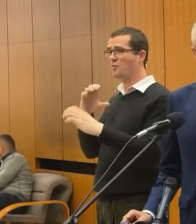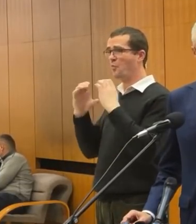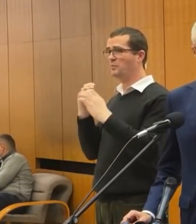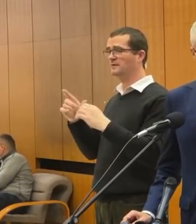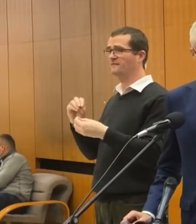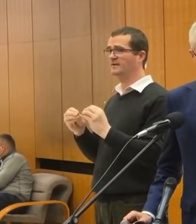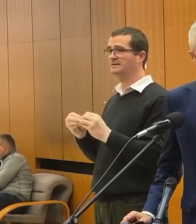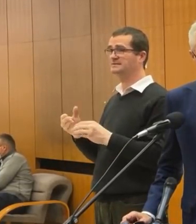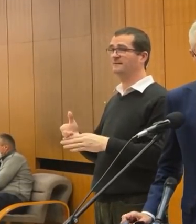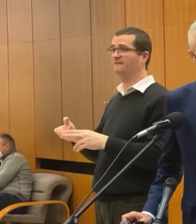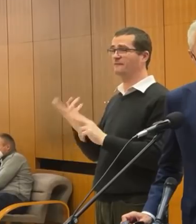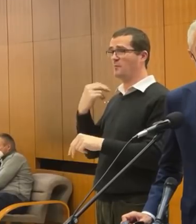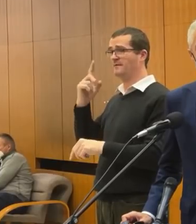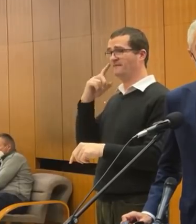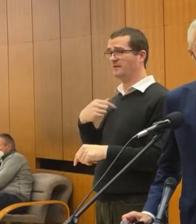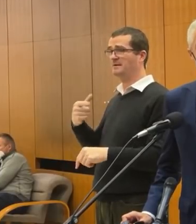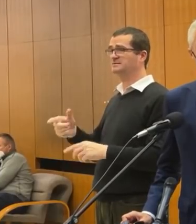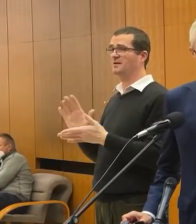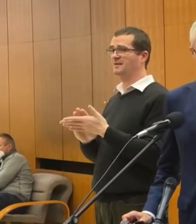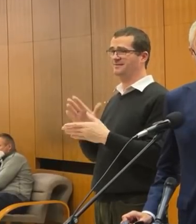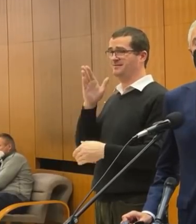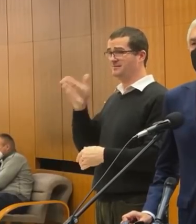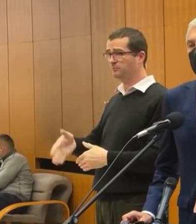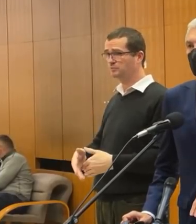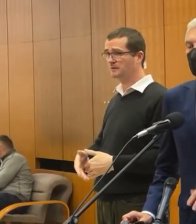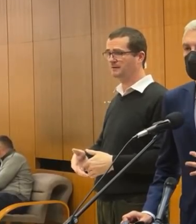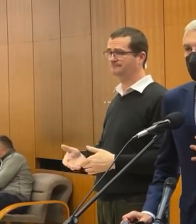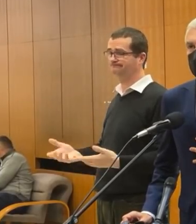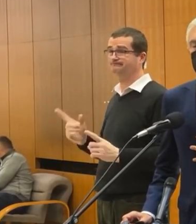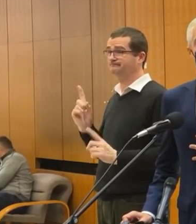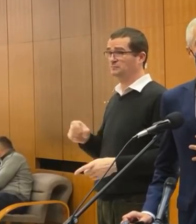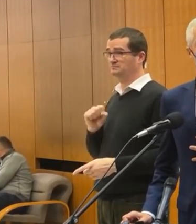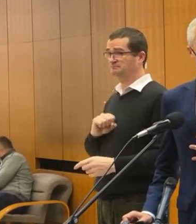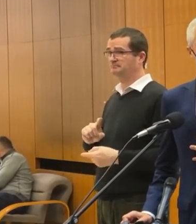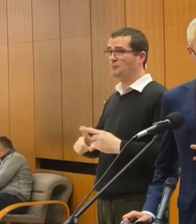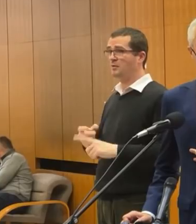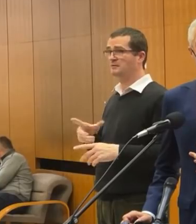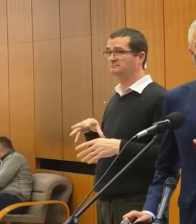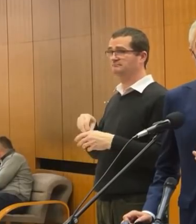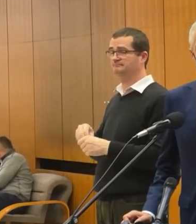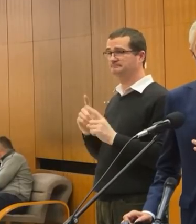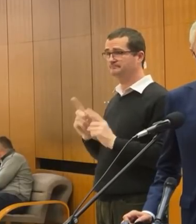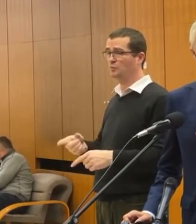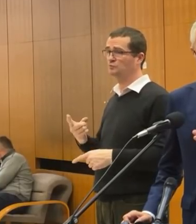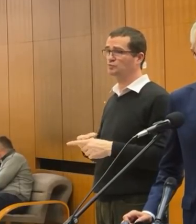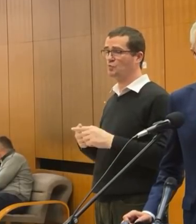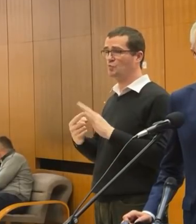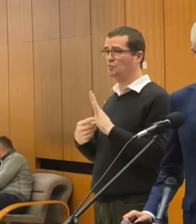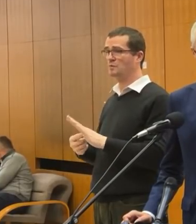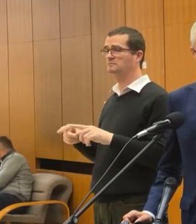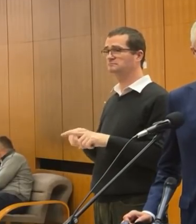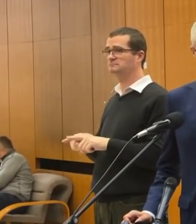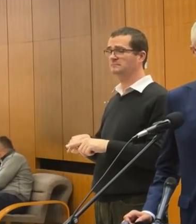komunikovať aj veci, o ktorých dopredu viem, že mi ľudia za to tlieska nebudú, ale musíme mať nejakú politickú integritu a musíme trošku ukázať